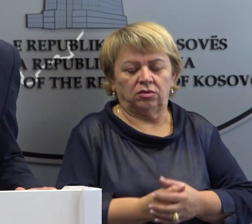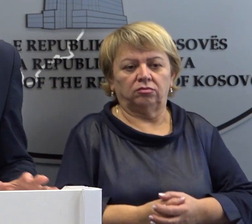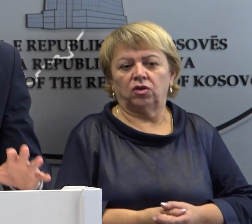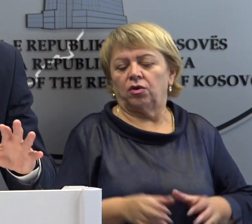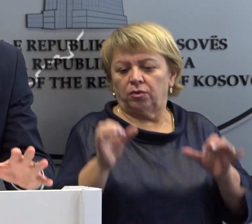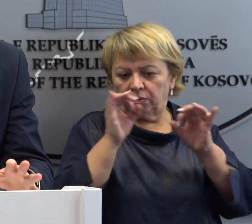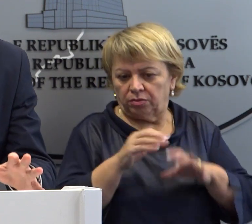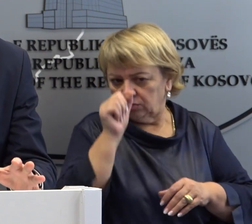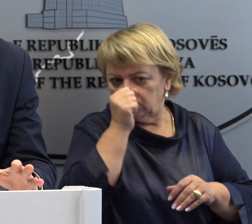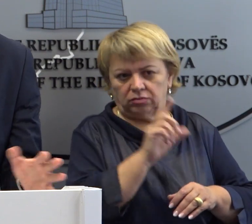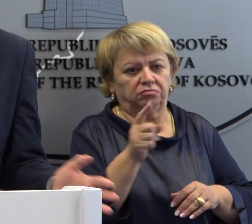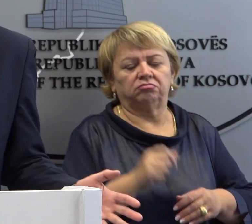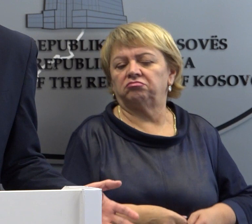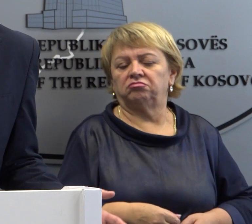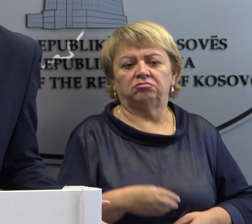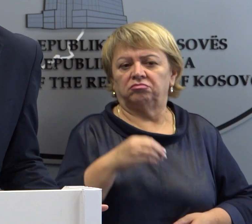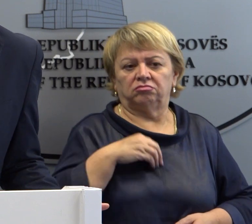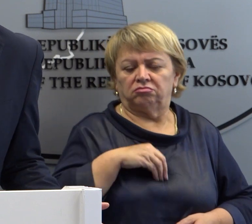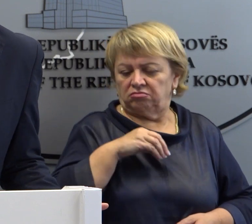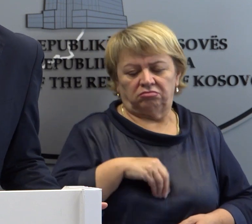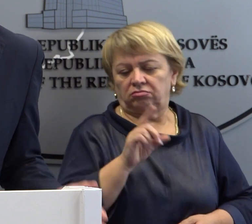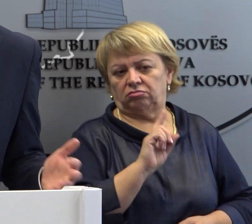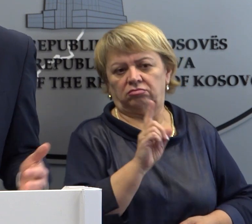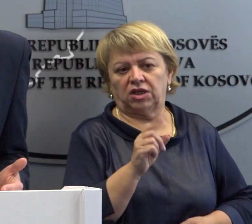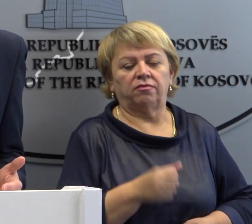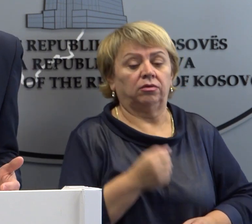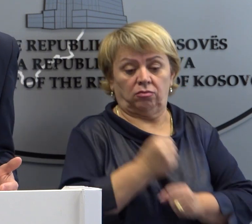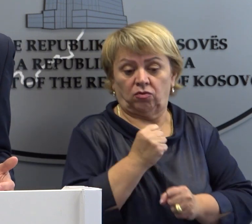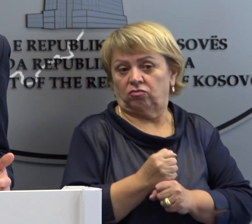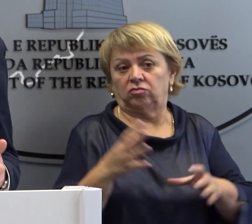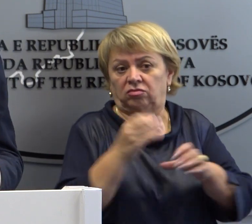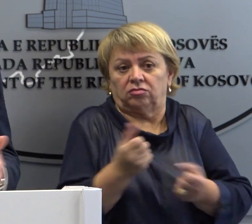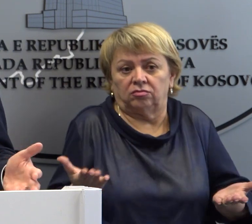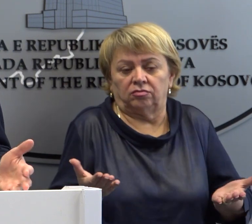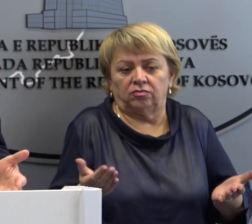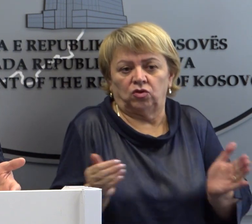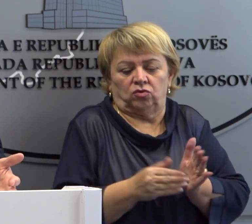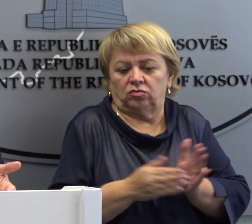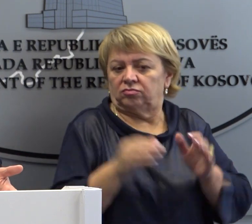hidhrohme, kur nuk mbojmë inat, veç të krymë punë. Po për me krymë punë, duhet seriosisht me marrë temën.